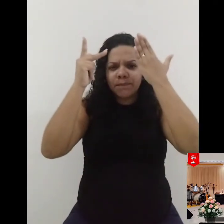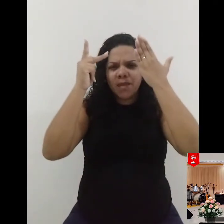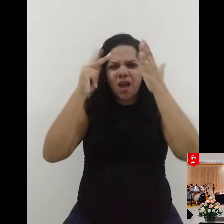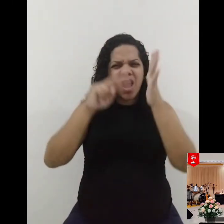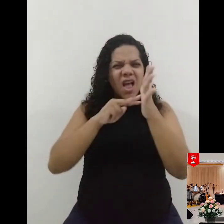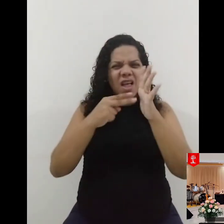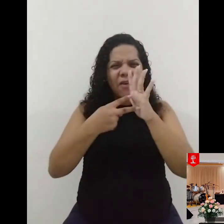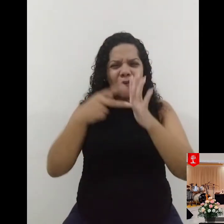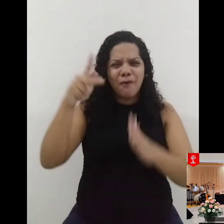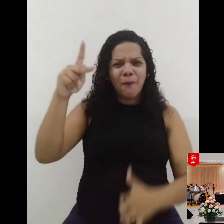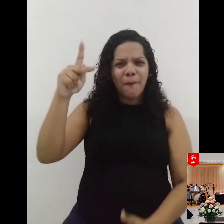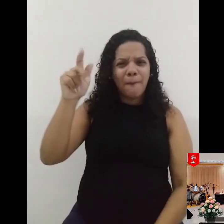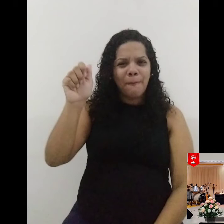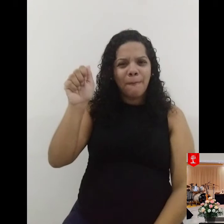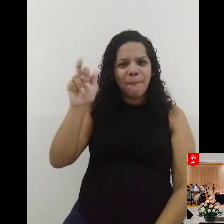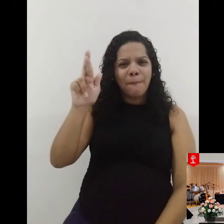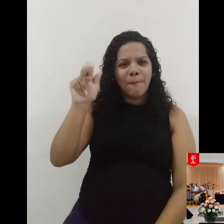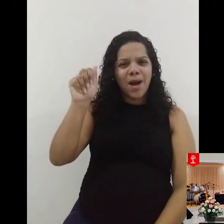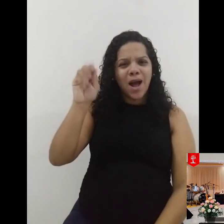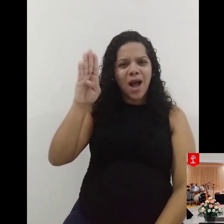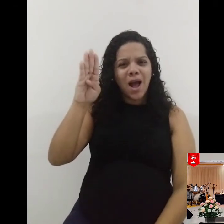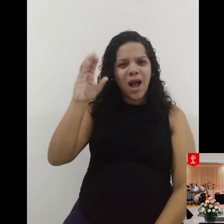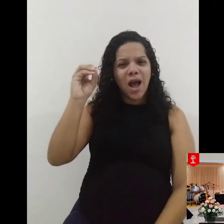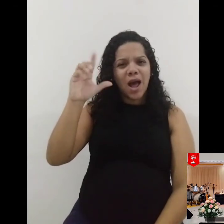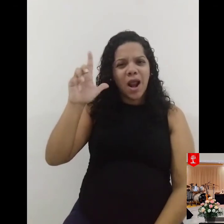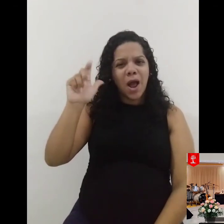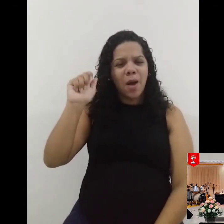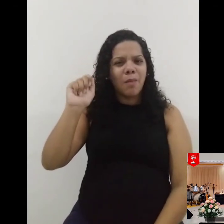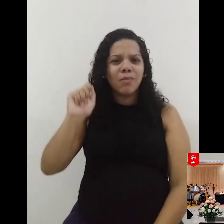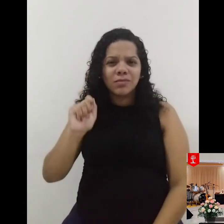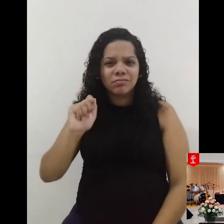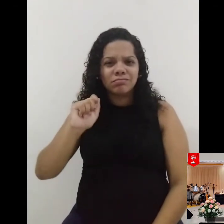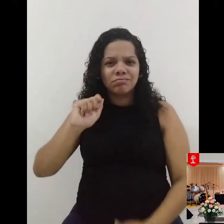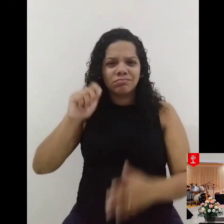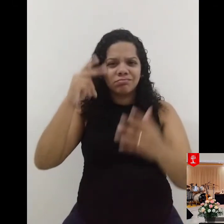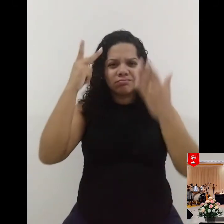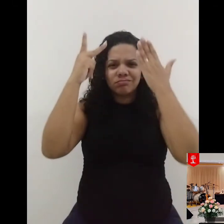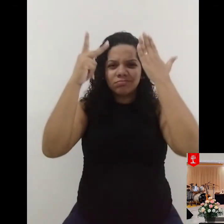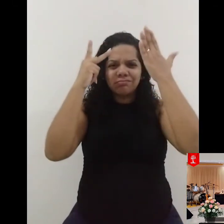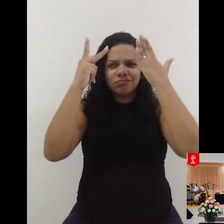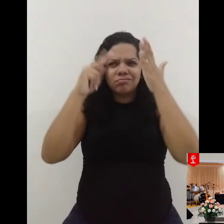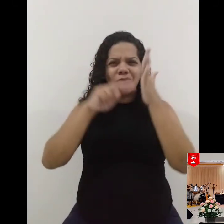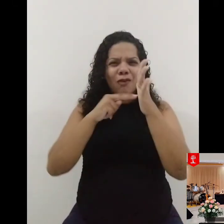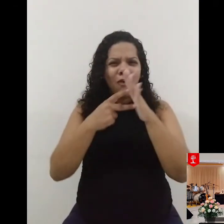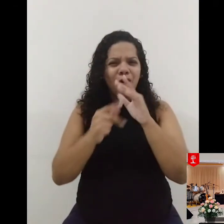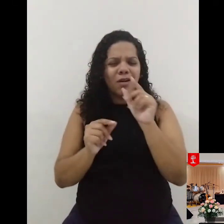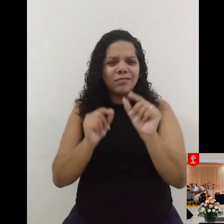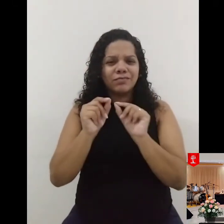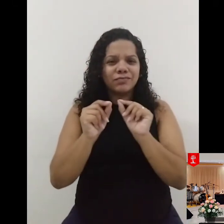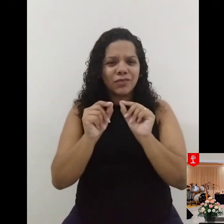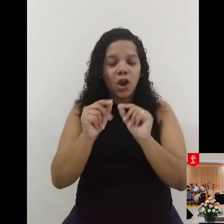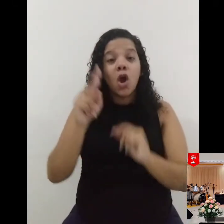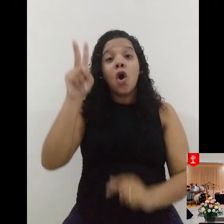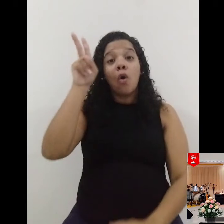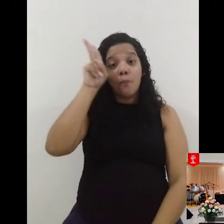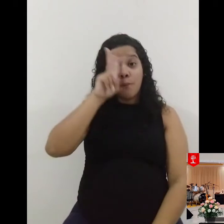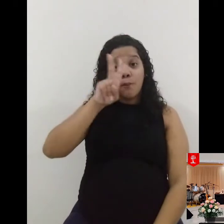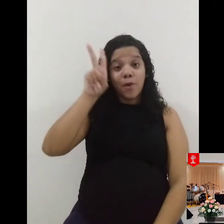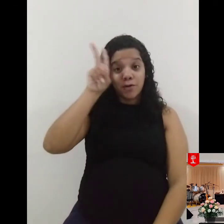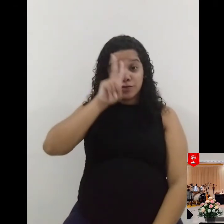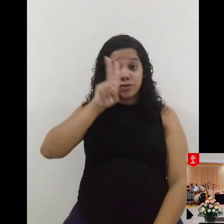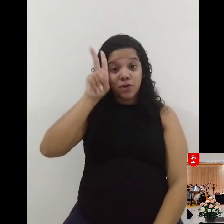mestre, também se utilizou desse recurso pedagógico. A parábola eram